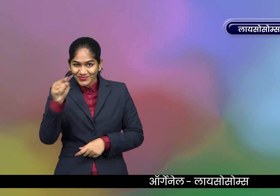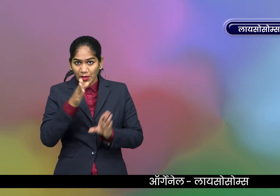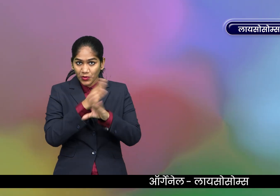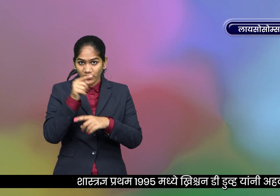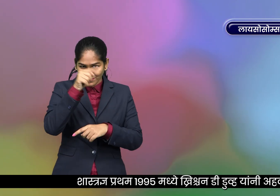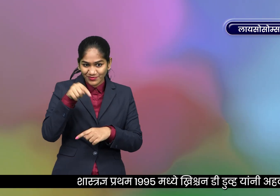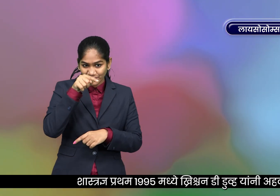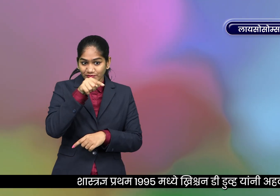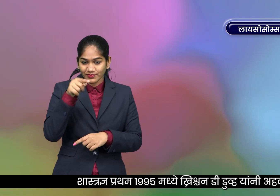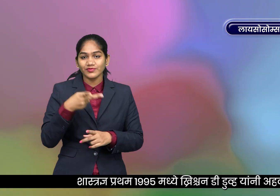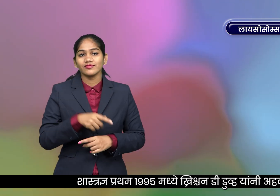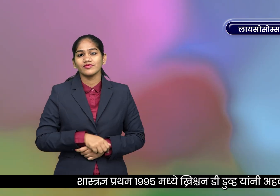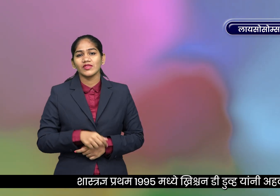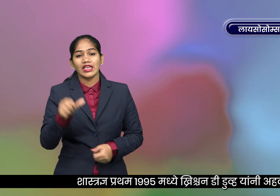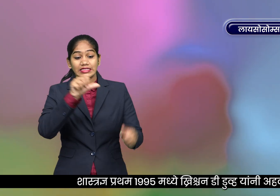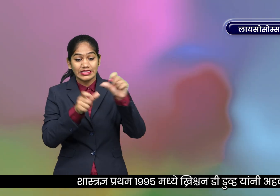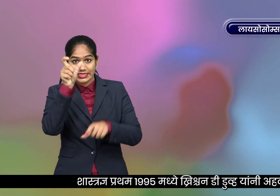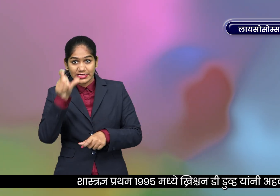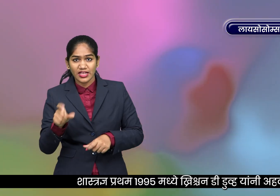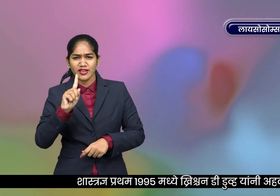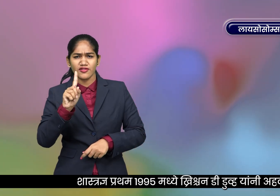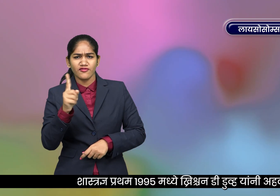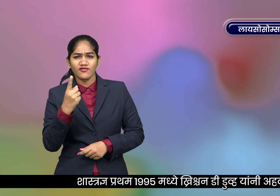शास्त्रज्ञ प्रथम 1995 मध्ये क्रिस्टन डी टोव्ह यांनी अहवाल दिला.